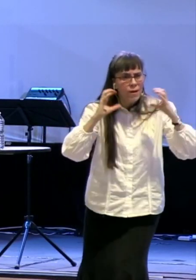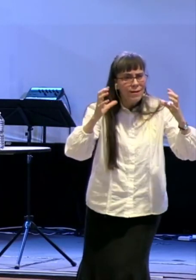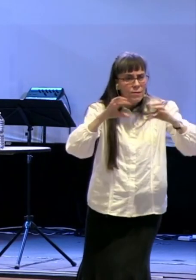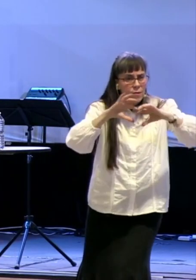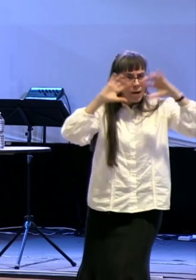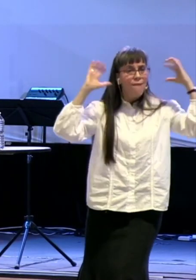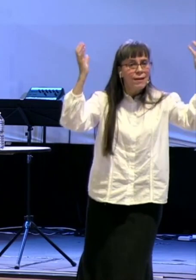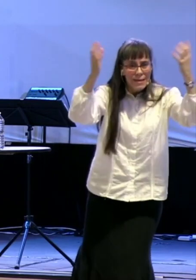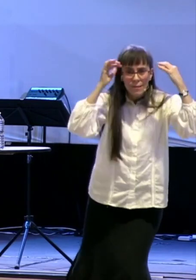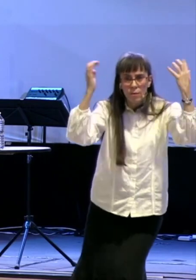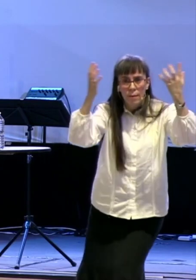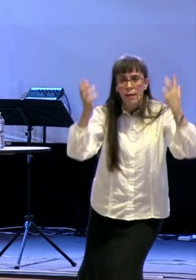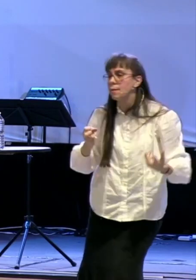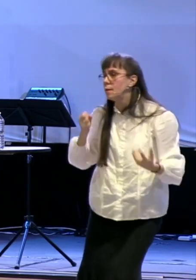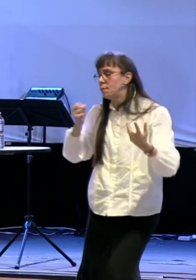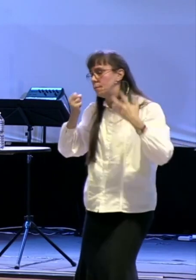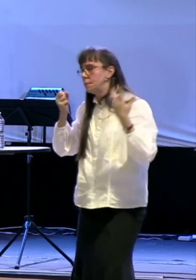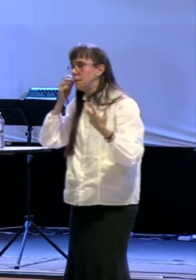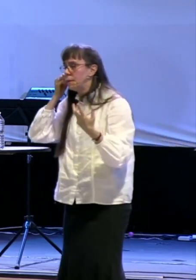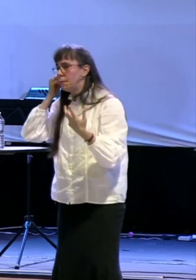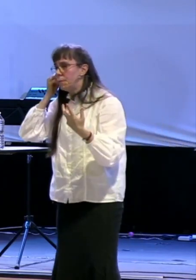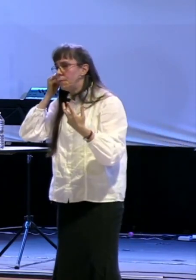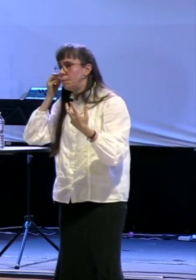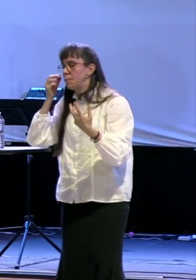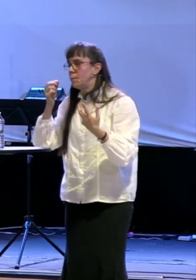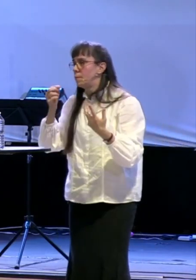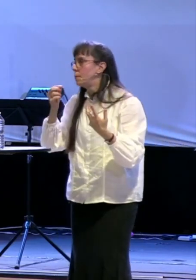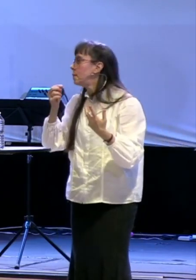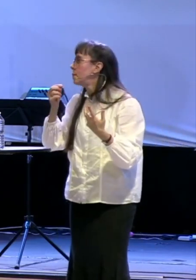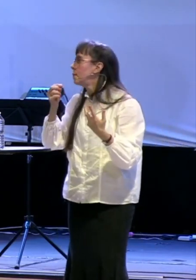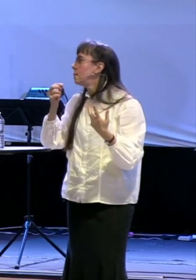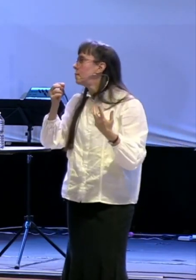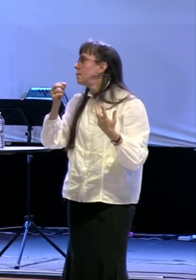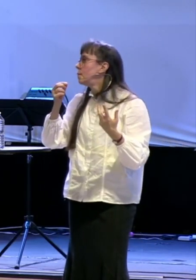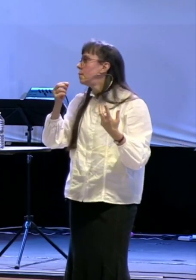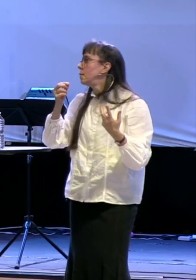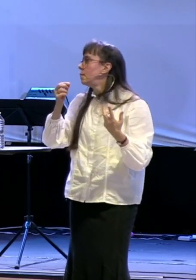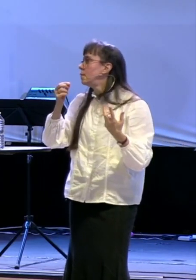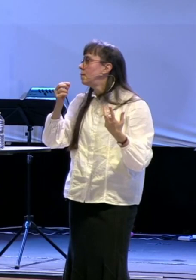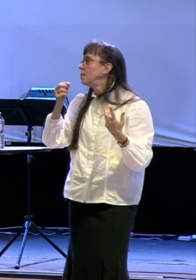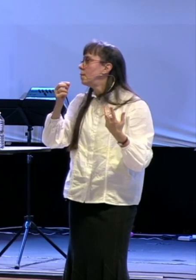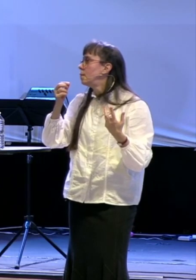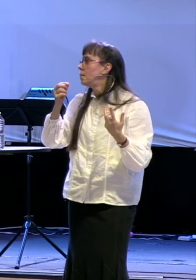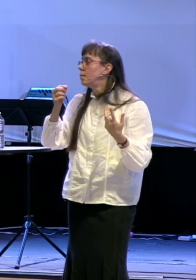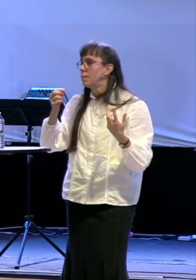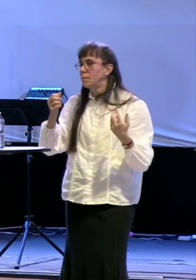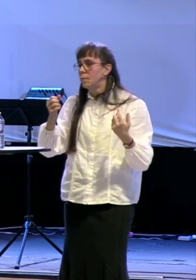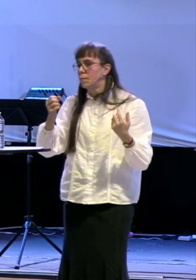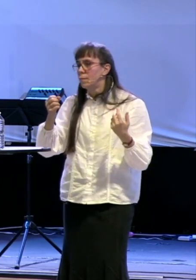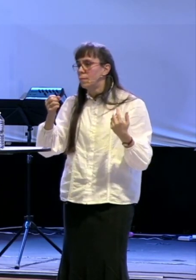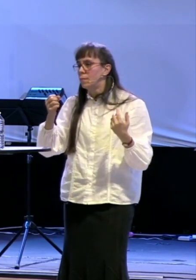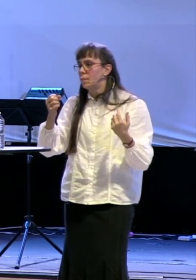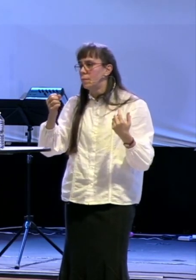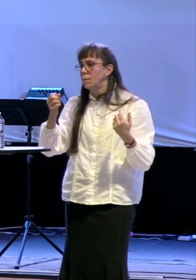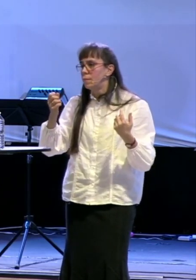all the reality of the heavenlies. On reste dans le même fleuve que le pasteur Robert a démarré avec Samuel sur le combat spirituel